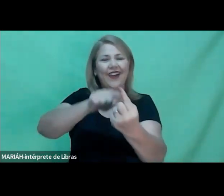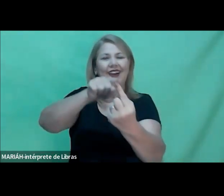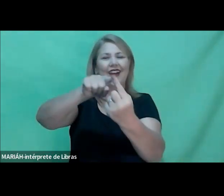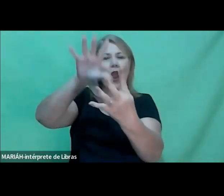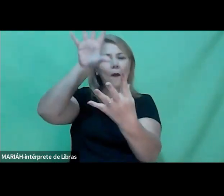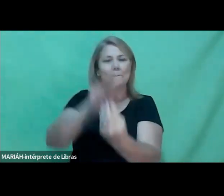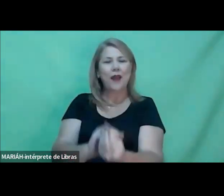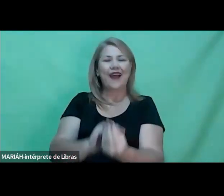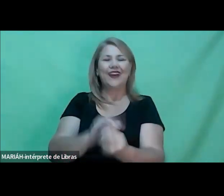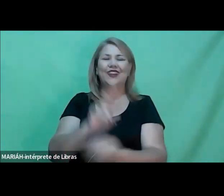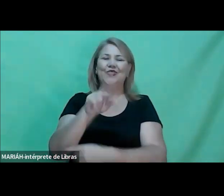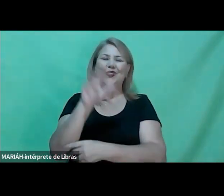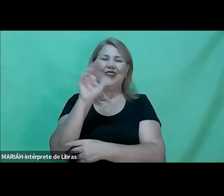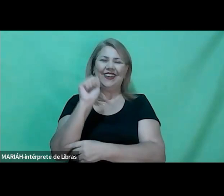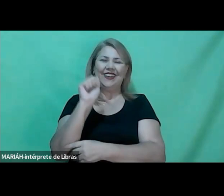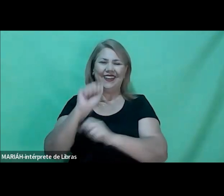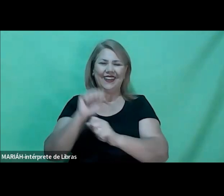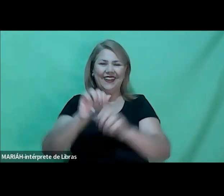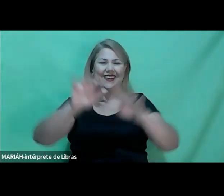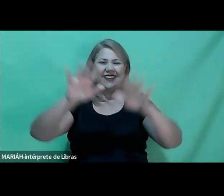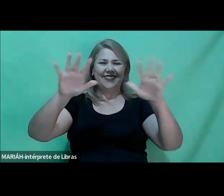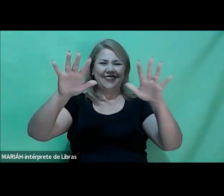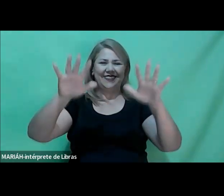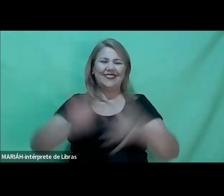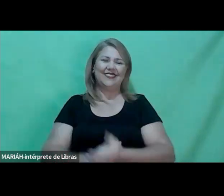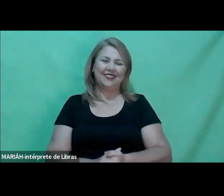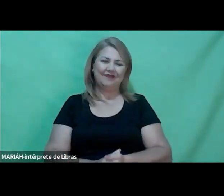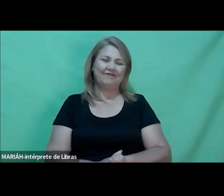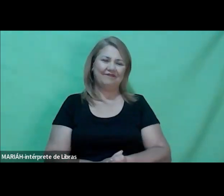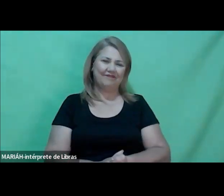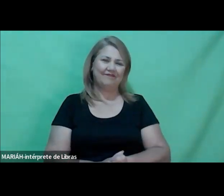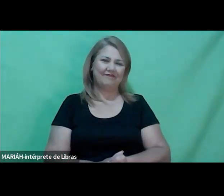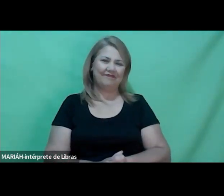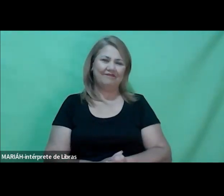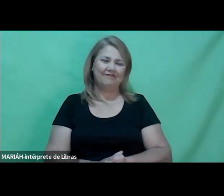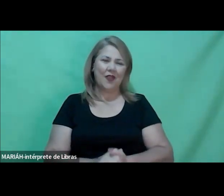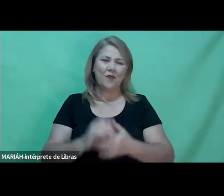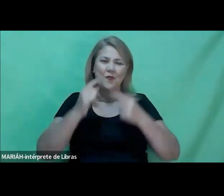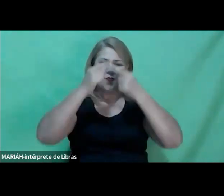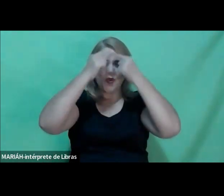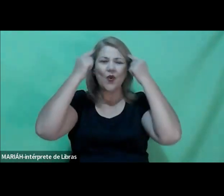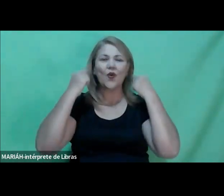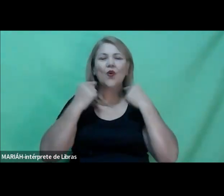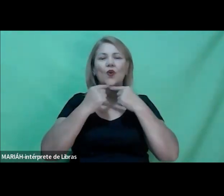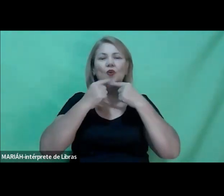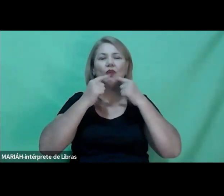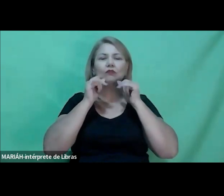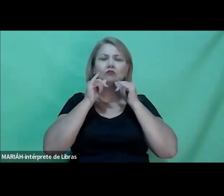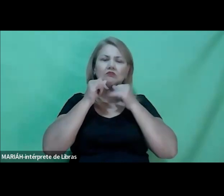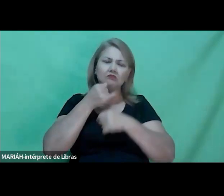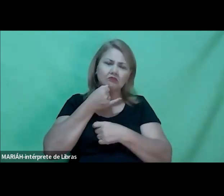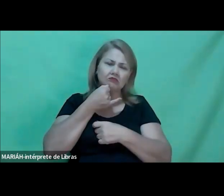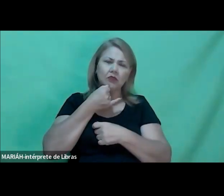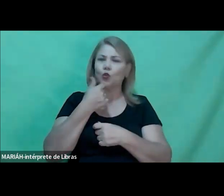sede memoria que dice en mi rostro no hay tristeza en mi pecho no hay envidia pues la vida